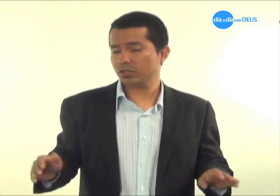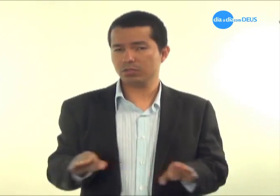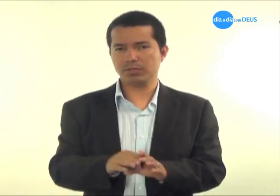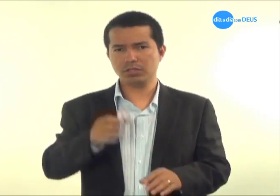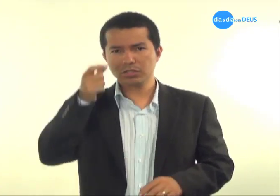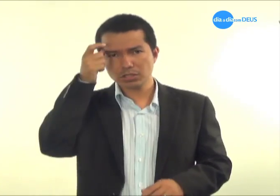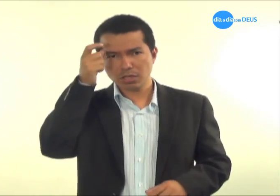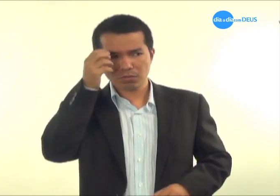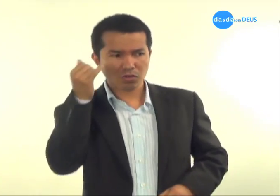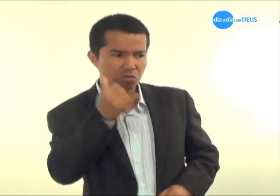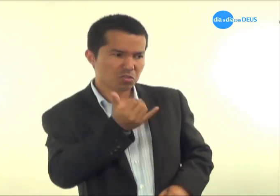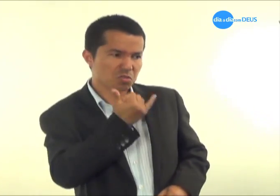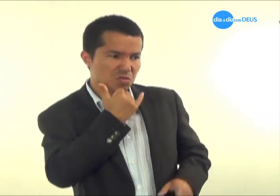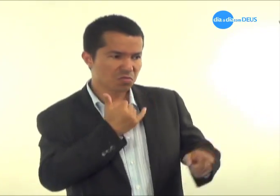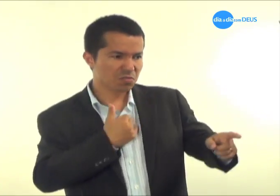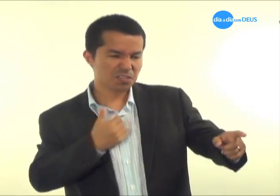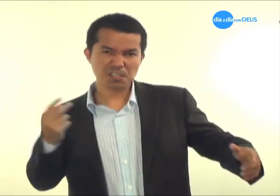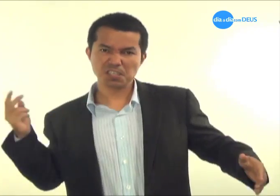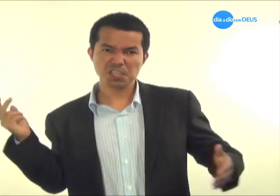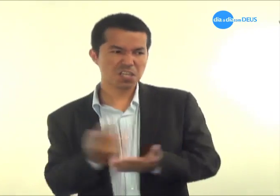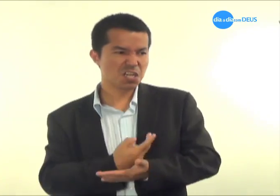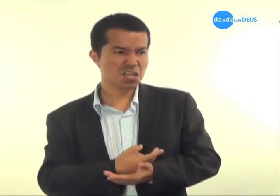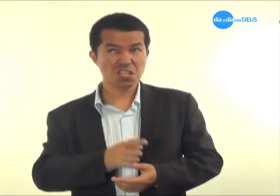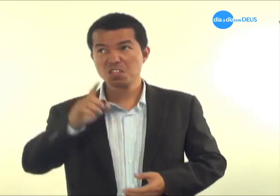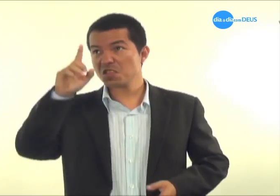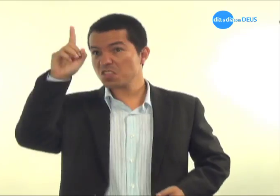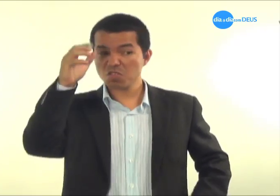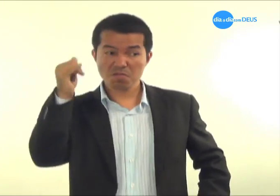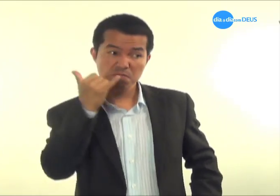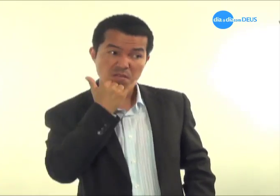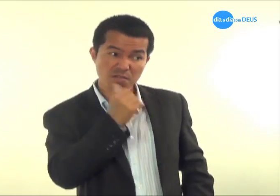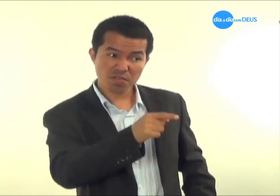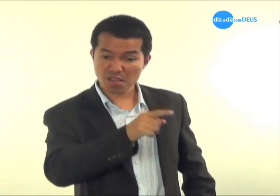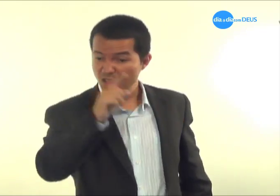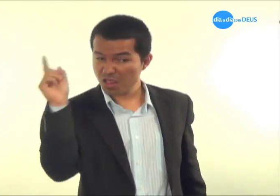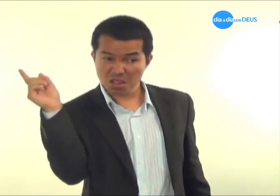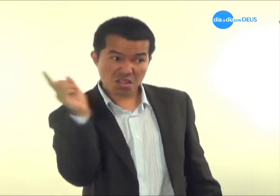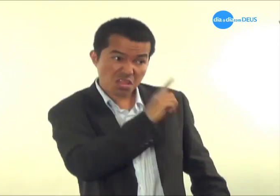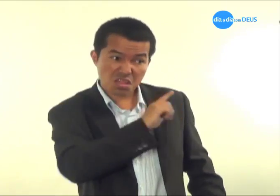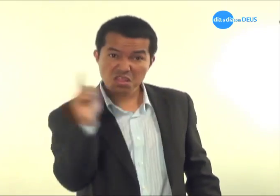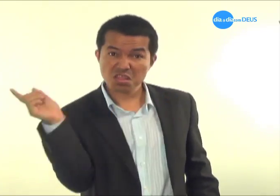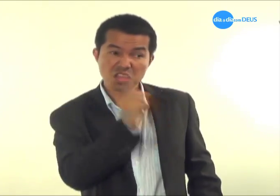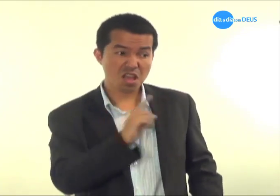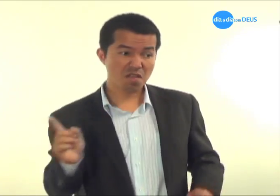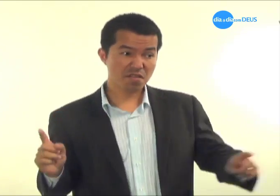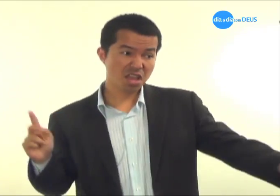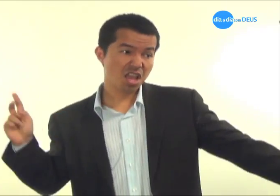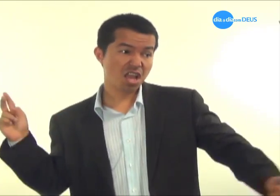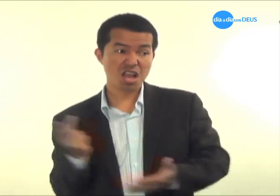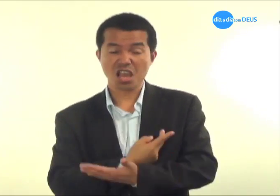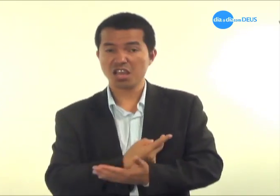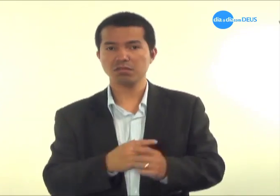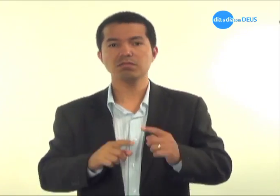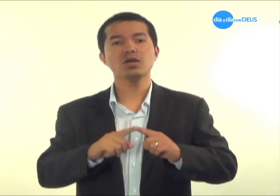Para você não tem mais jeito. Nem Deus pode perdoar você. E sabe